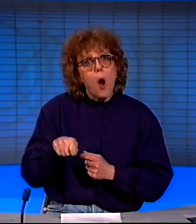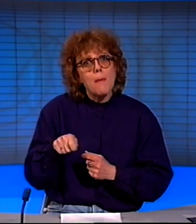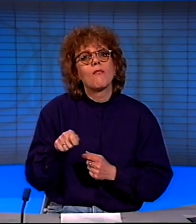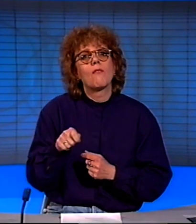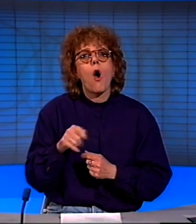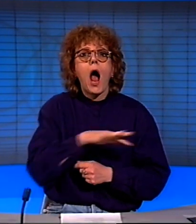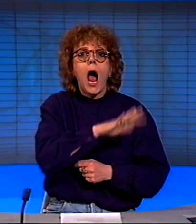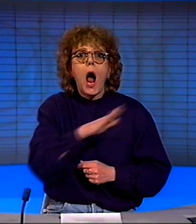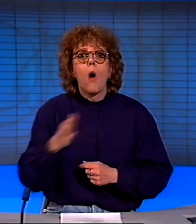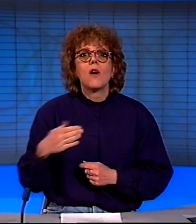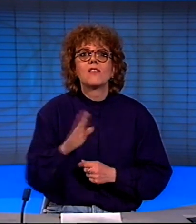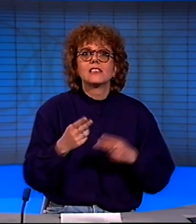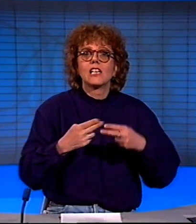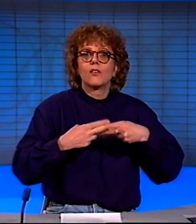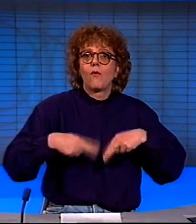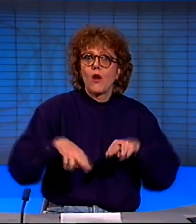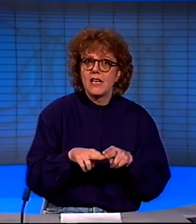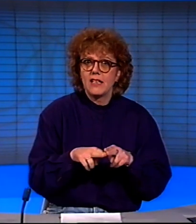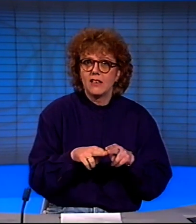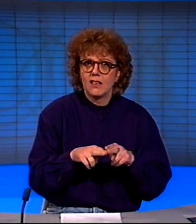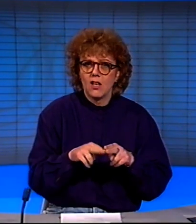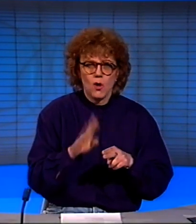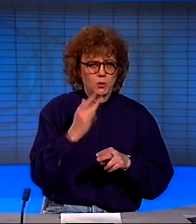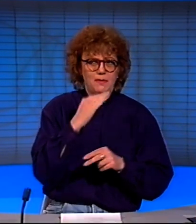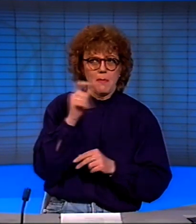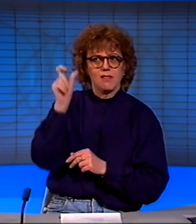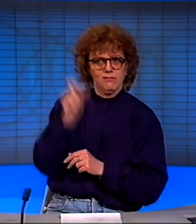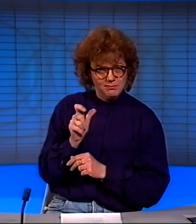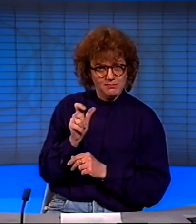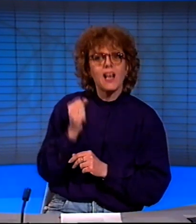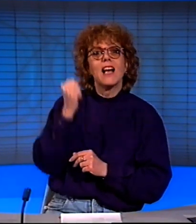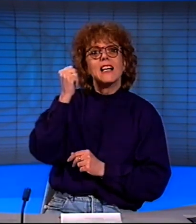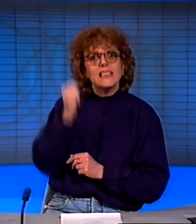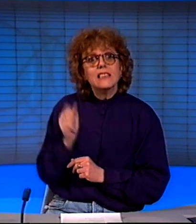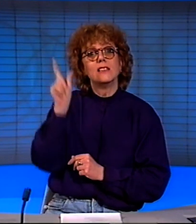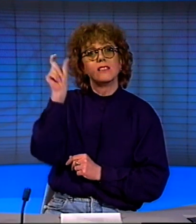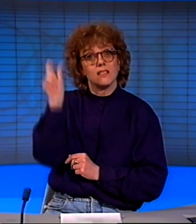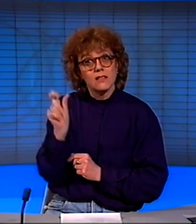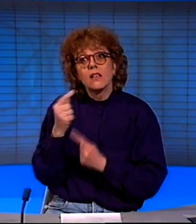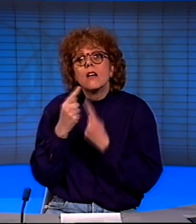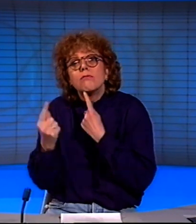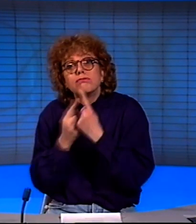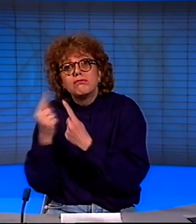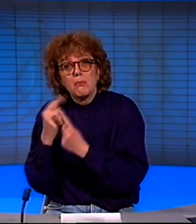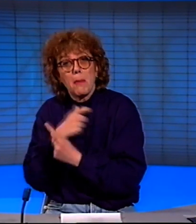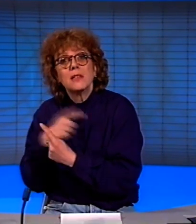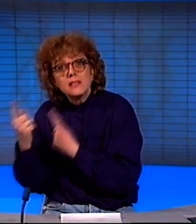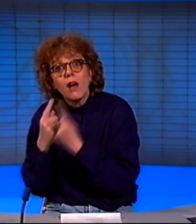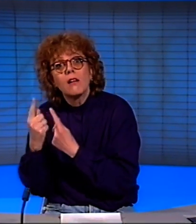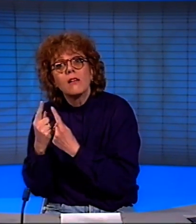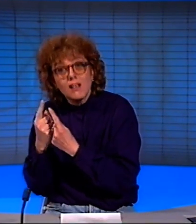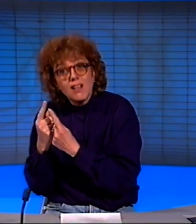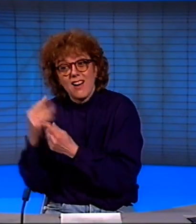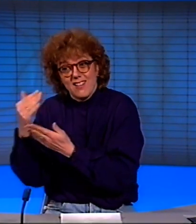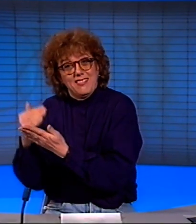er formand for Havfiskeriforeningen. Det skyldes, at han har